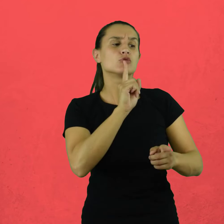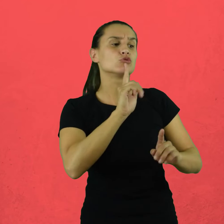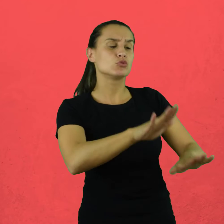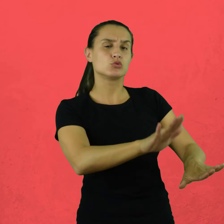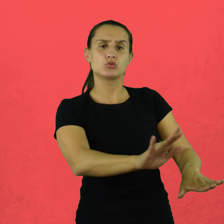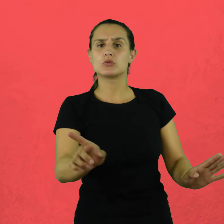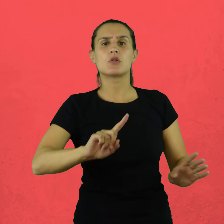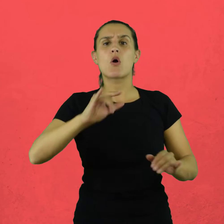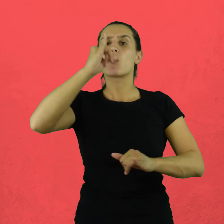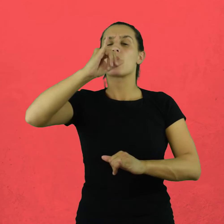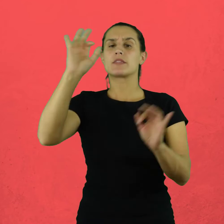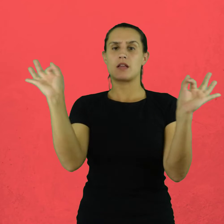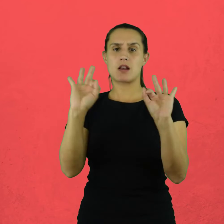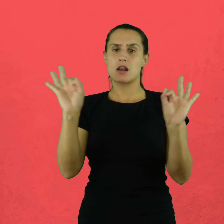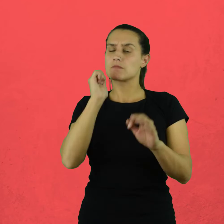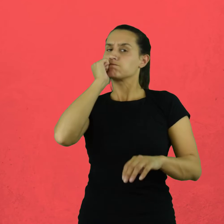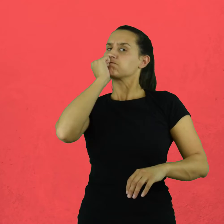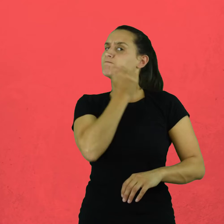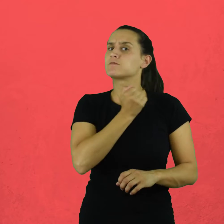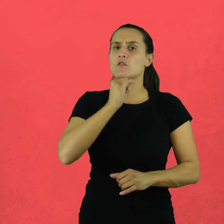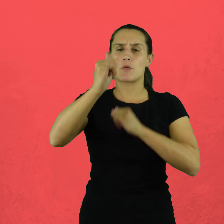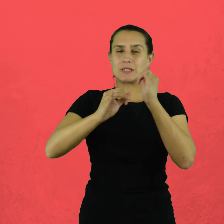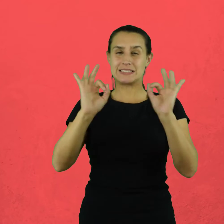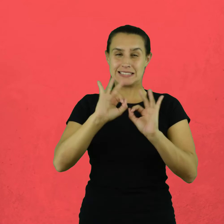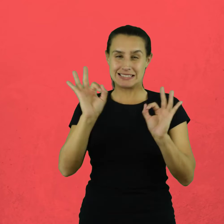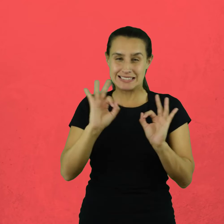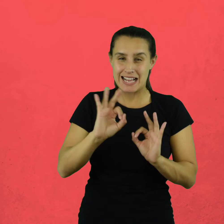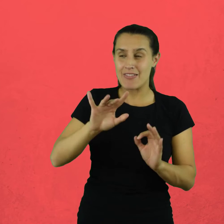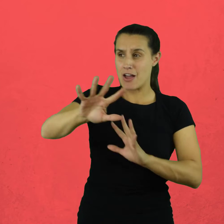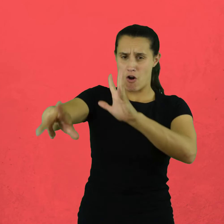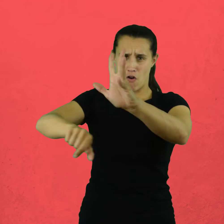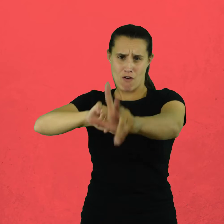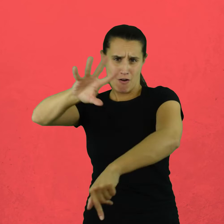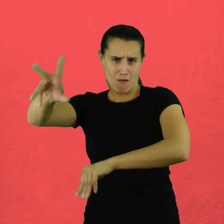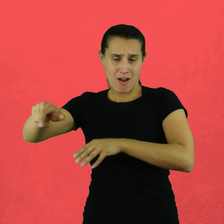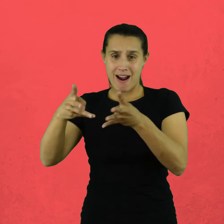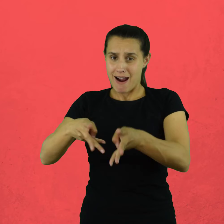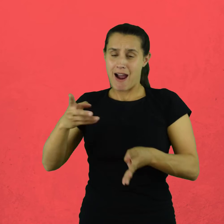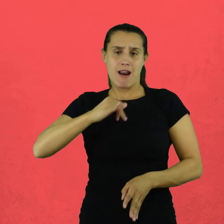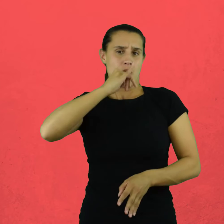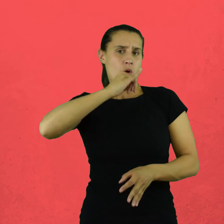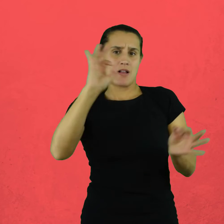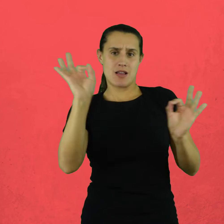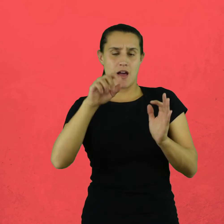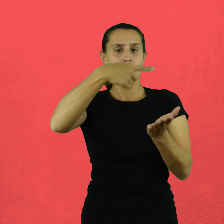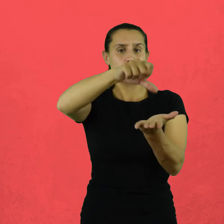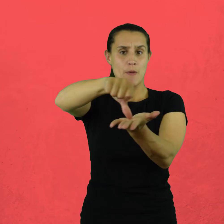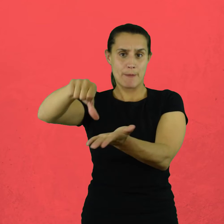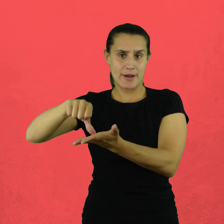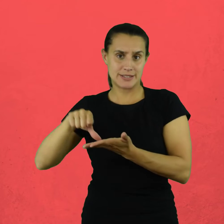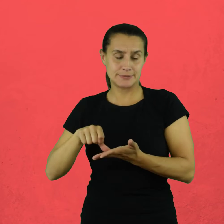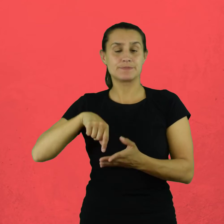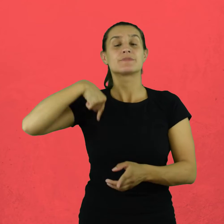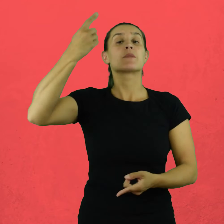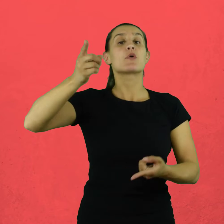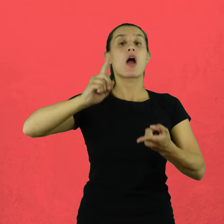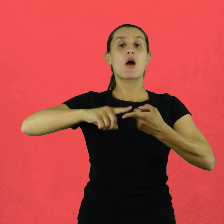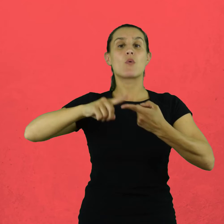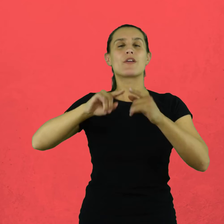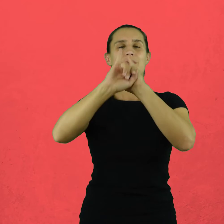campos de prisioneros japoneses y ocultaron toda información sobre el saqueo de las riquezas de los países ocupados. En el Tratado